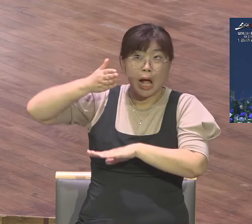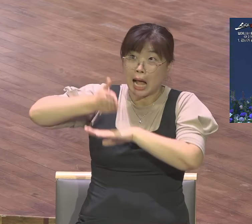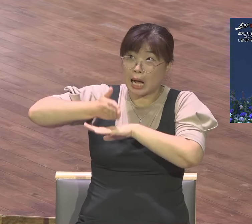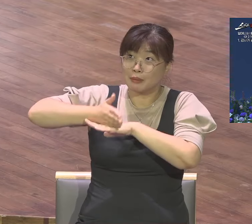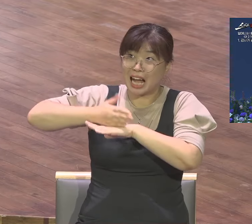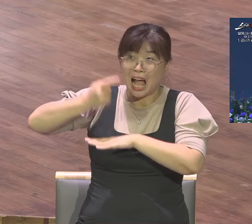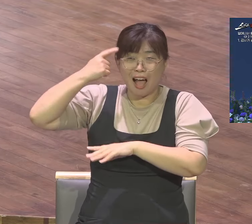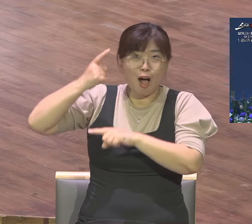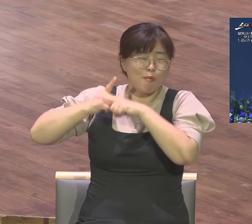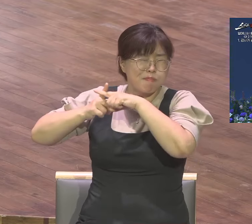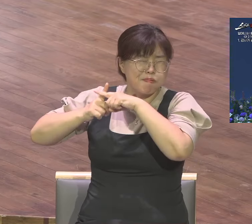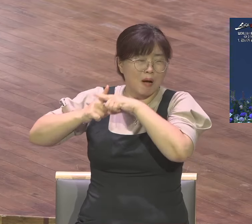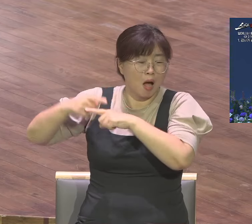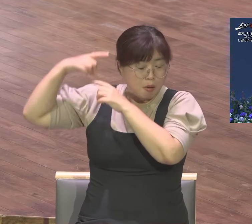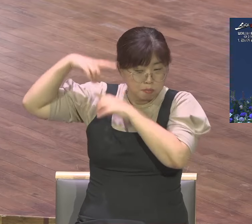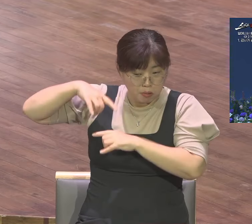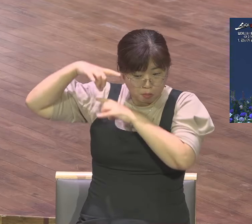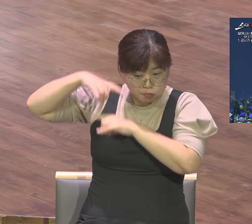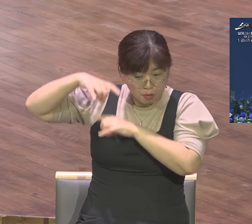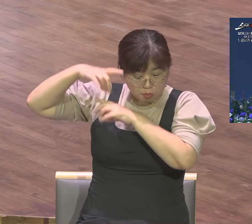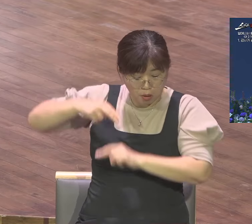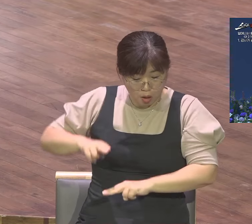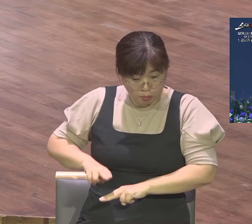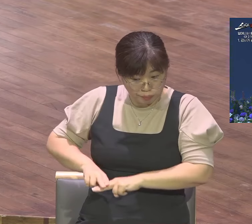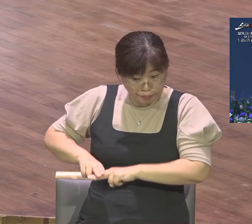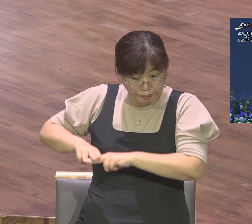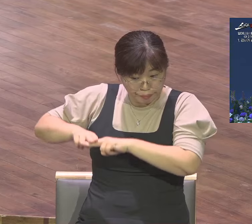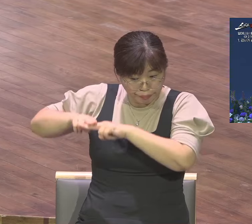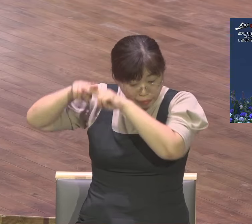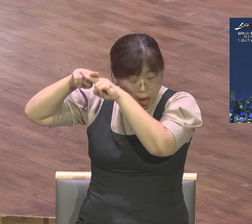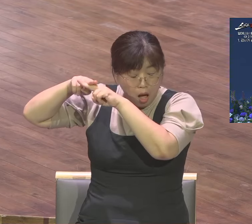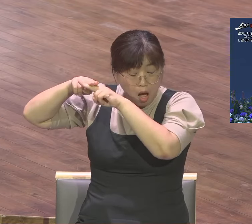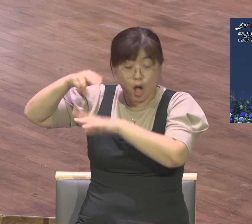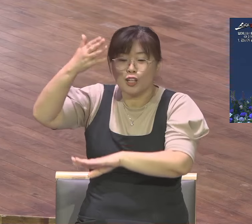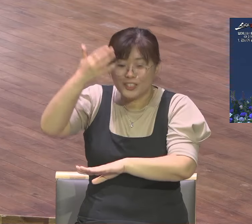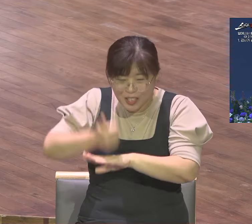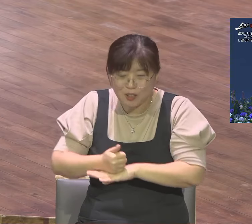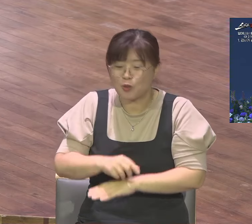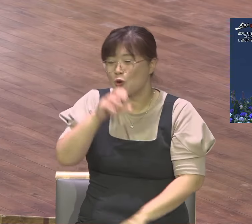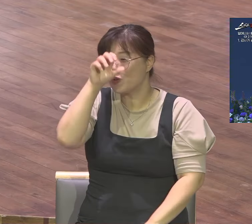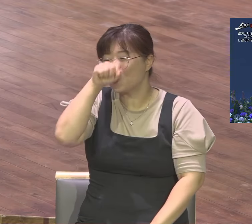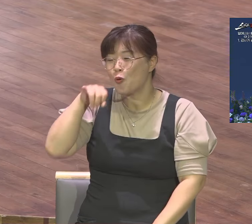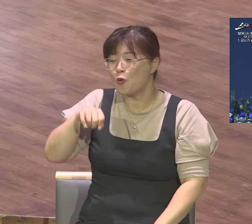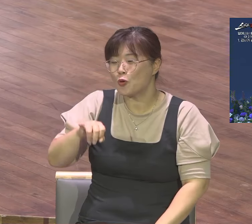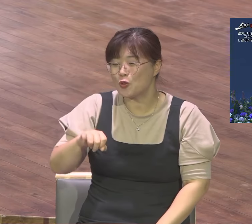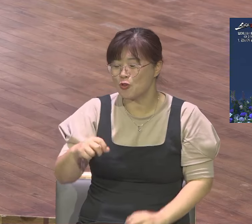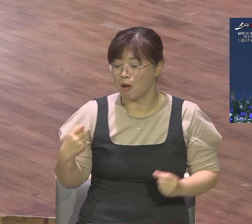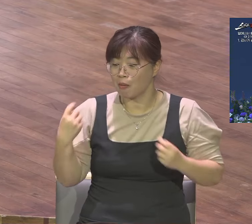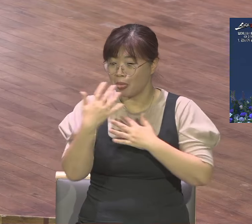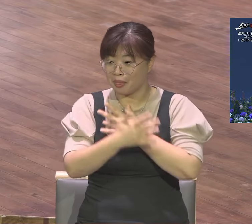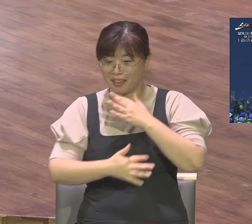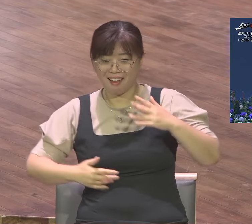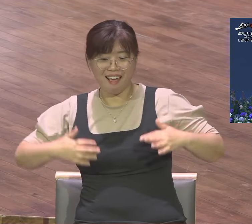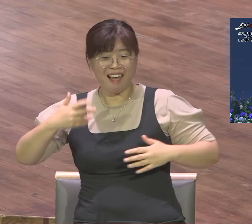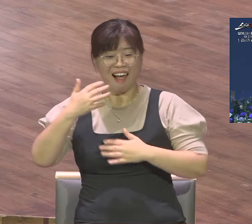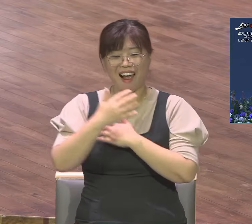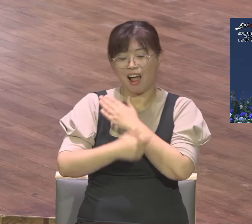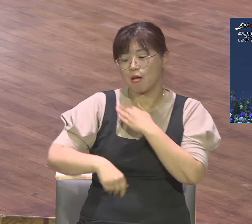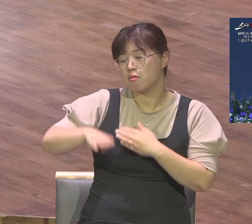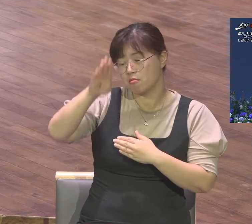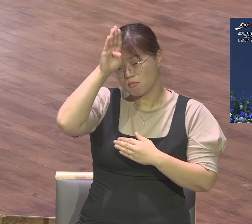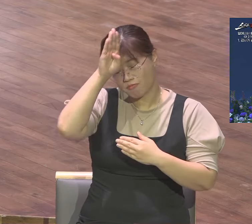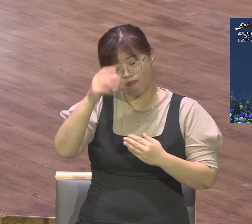바랍니다. 복음, 그래서 복음이 최고예요. 복음적으로 뭐 감사 나오죠, 찬양 나오죠, 막 이거 막 그냥 얼로 막 이